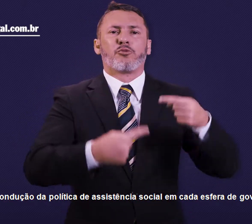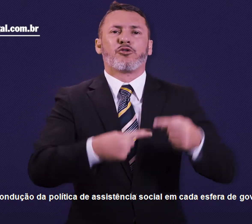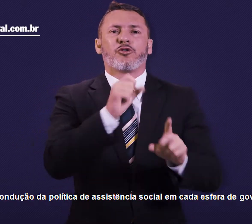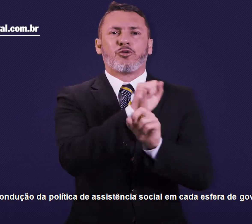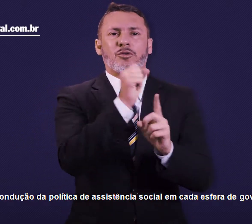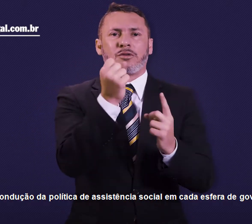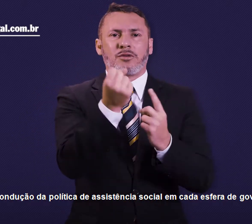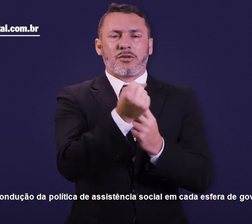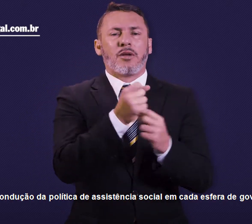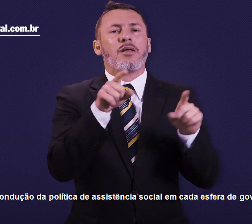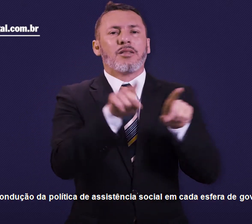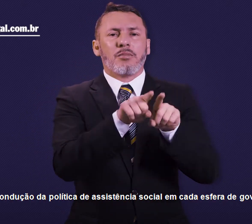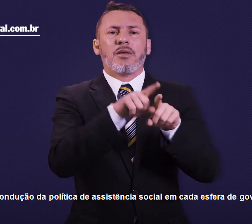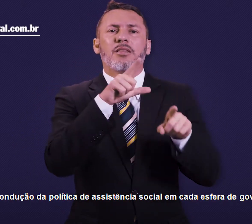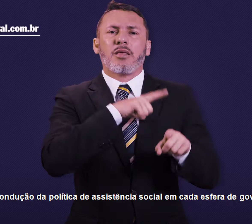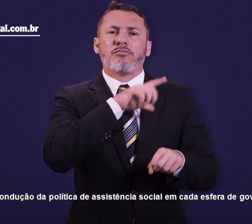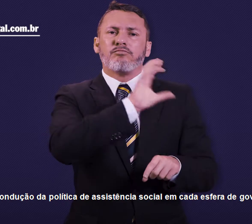em cada esfera de governo.